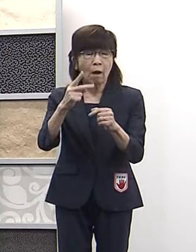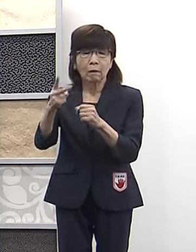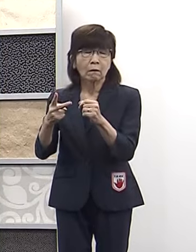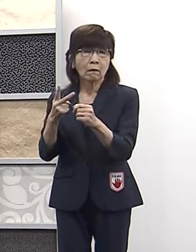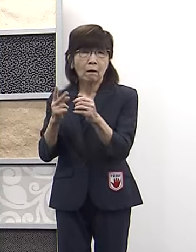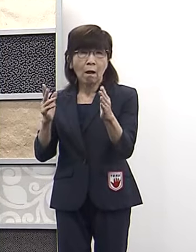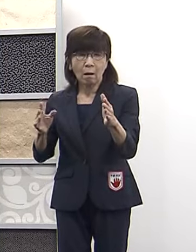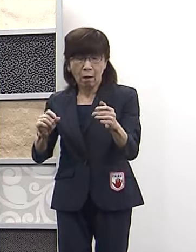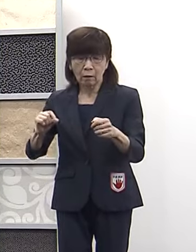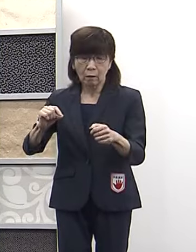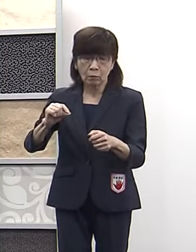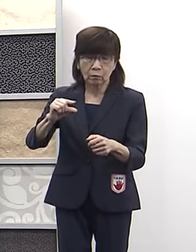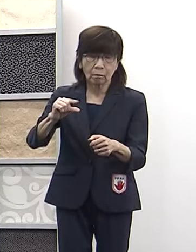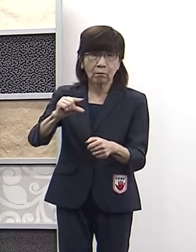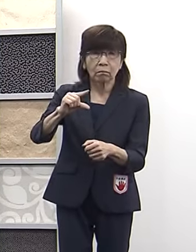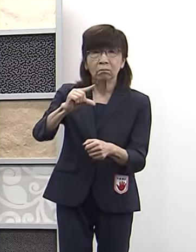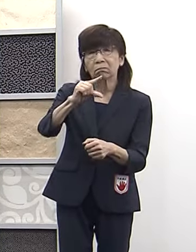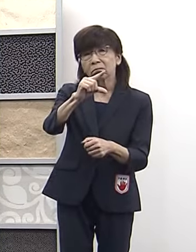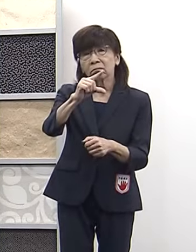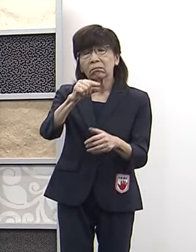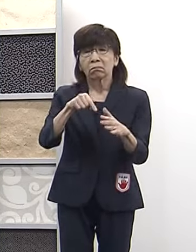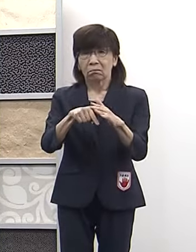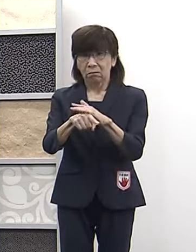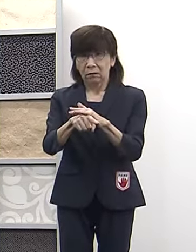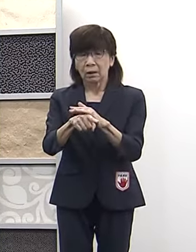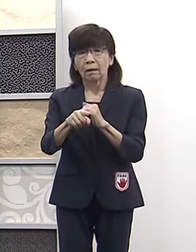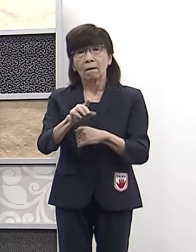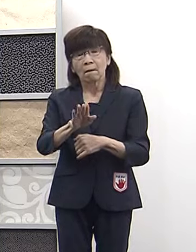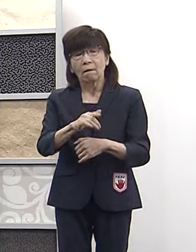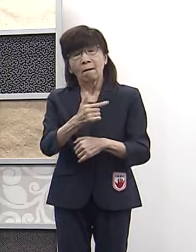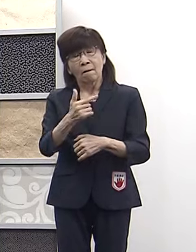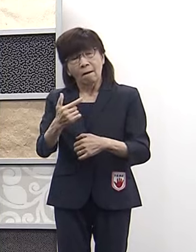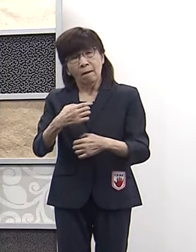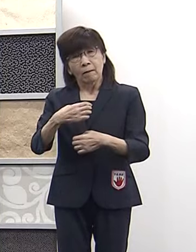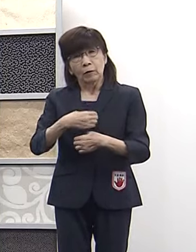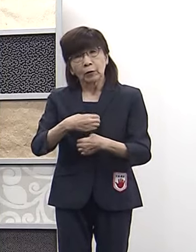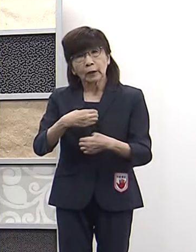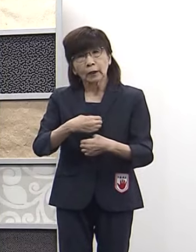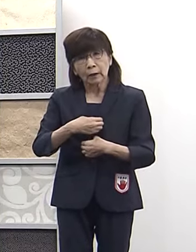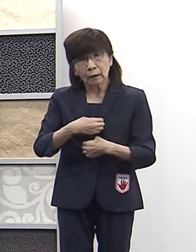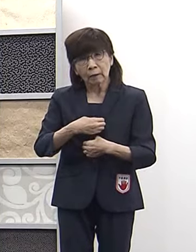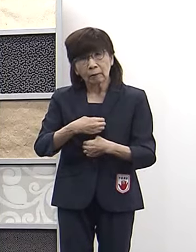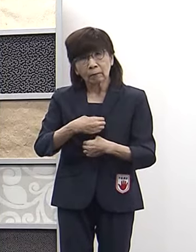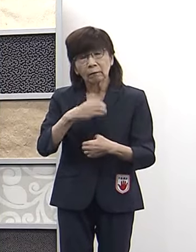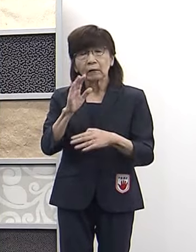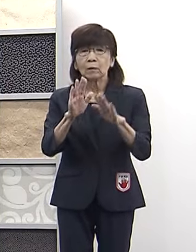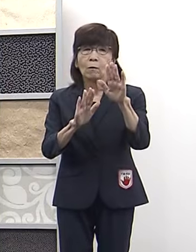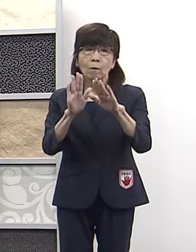の増加となってしまっております。大変有識事態ではないでしょうか。